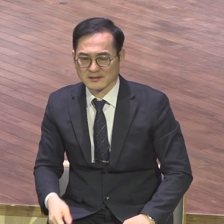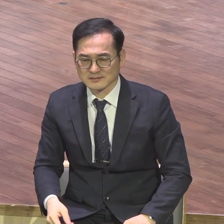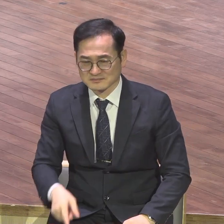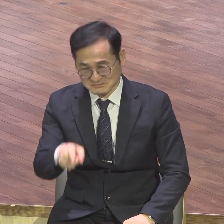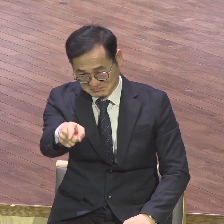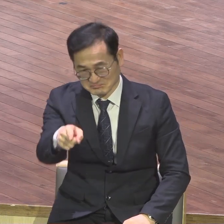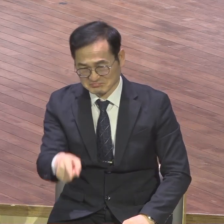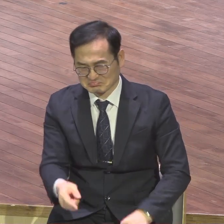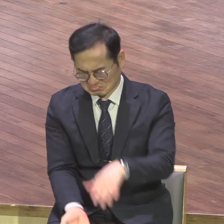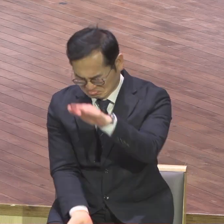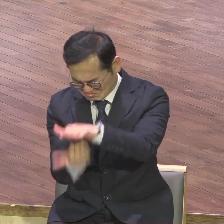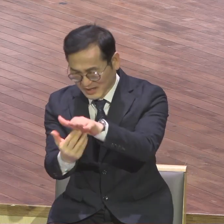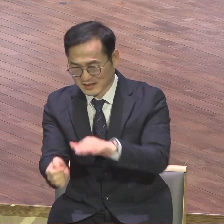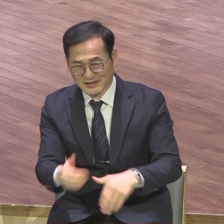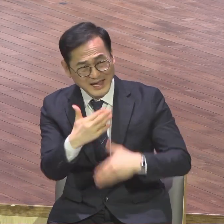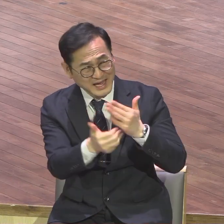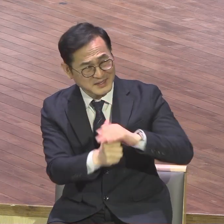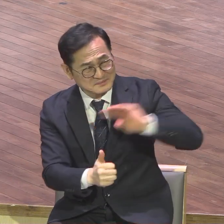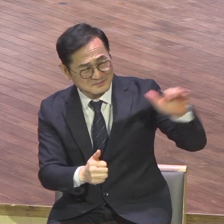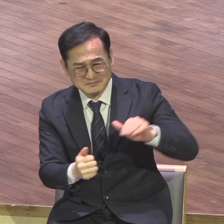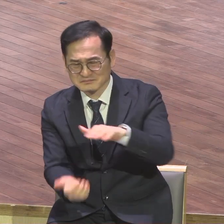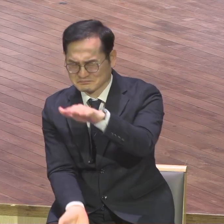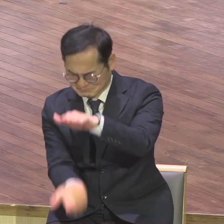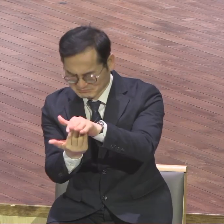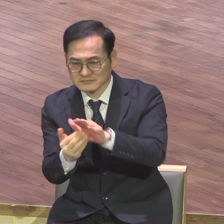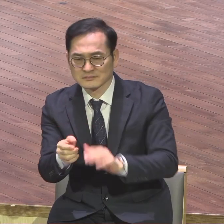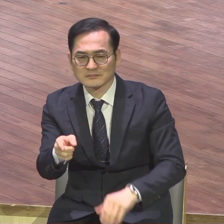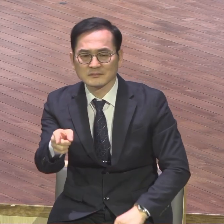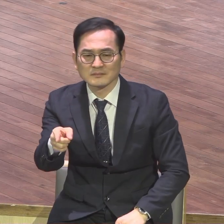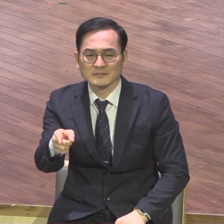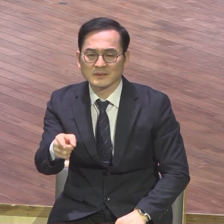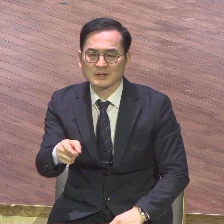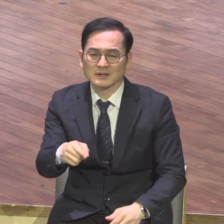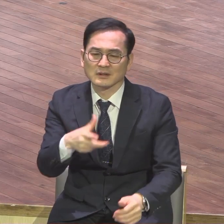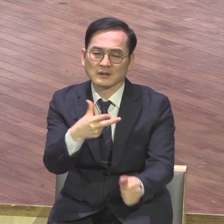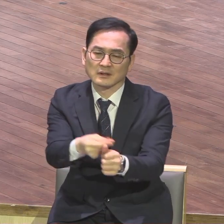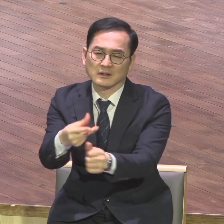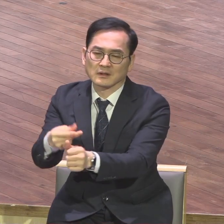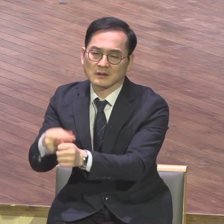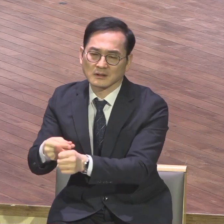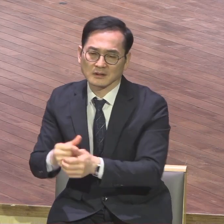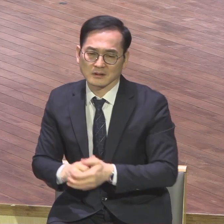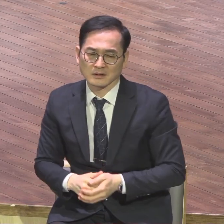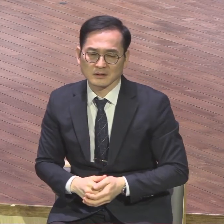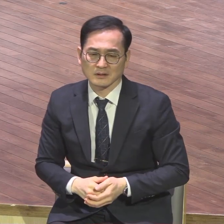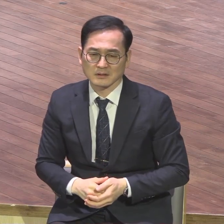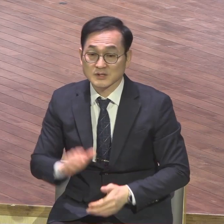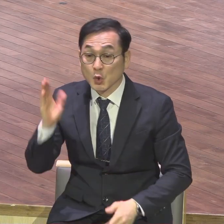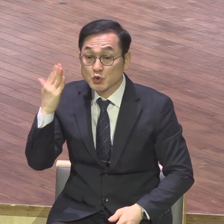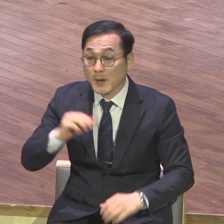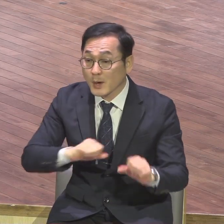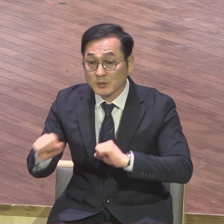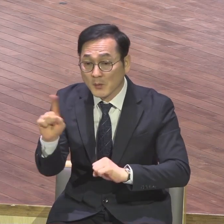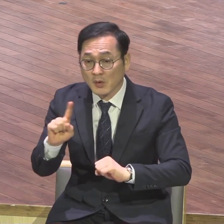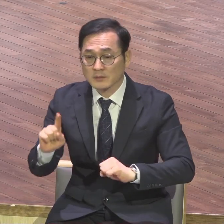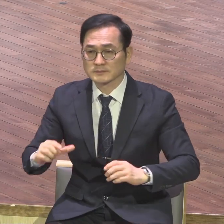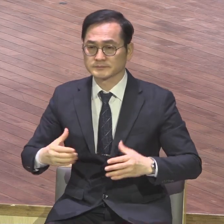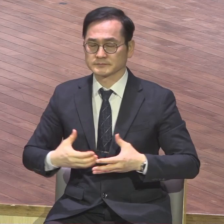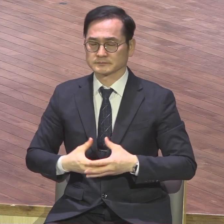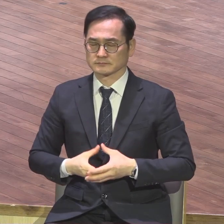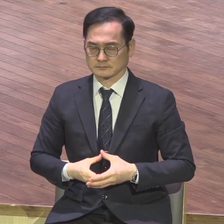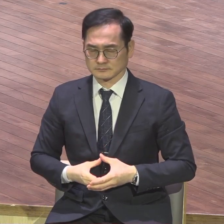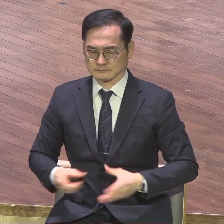너. 그 방법으로 어떤 운동을 하느냐? 명상 운동합니다. 명상을